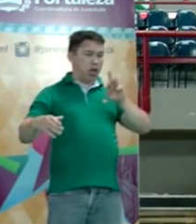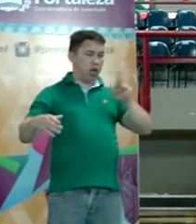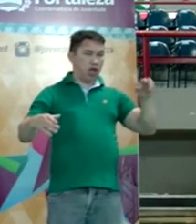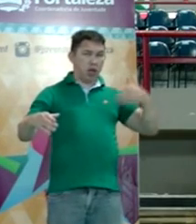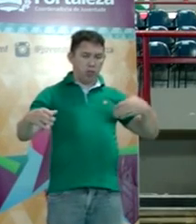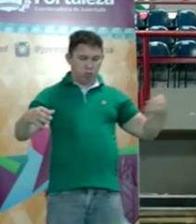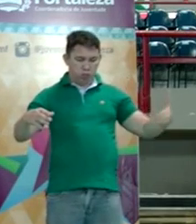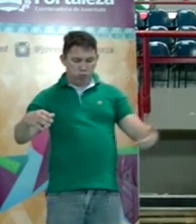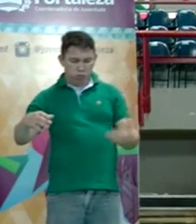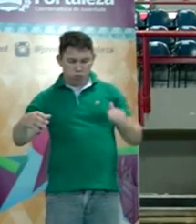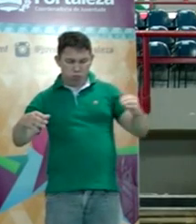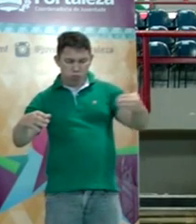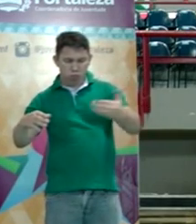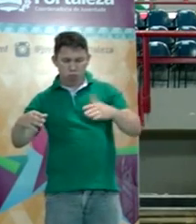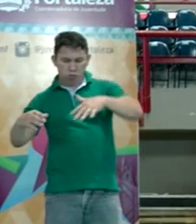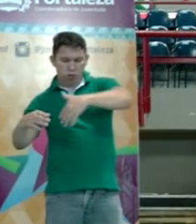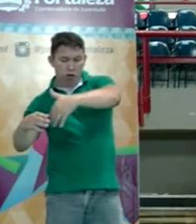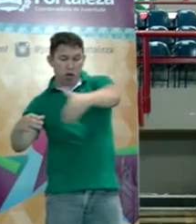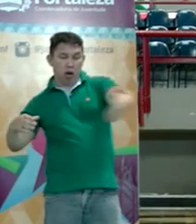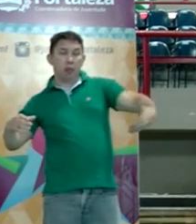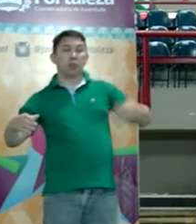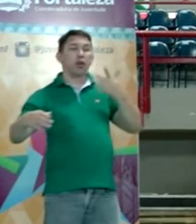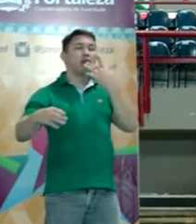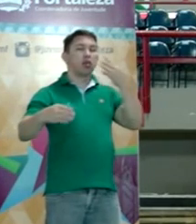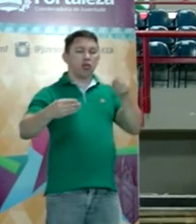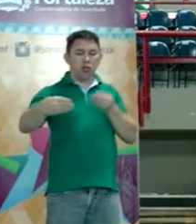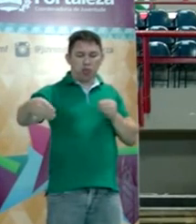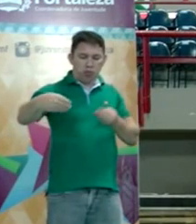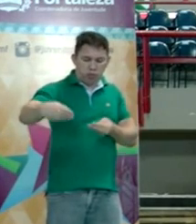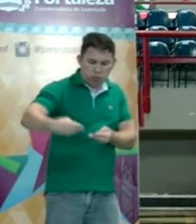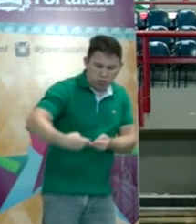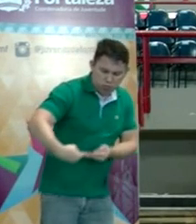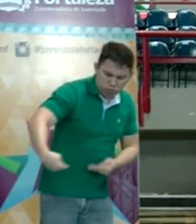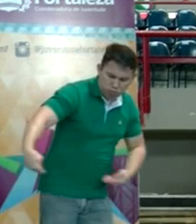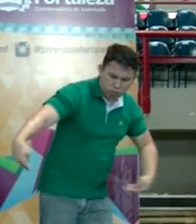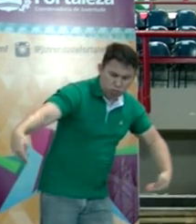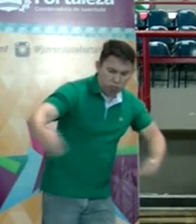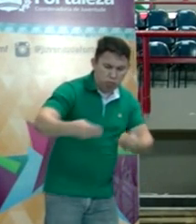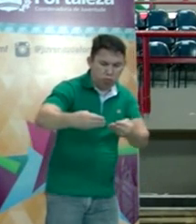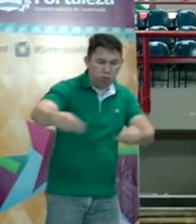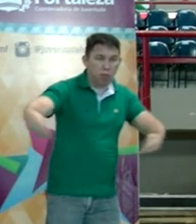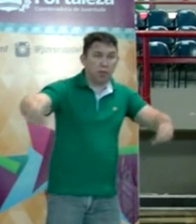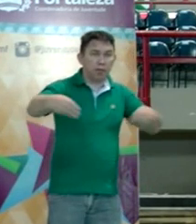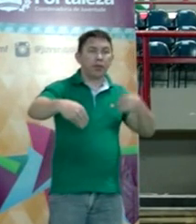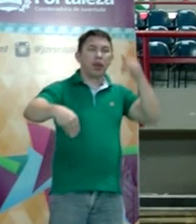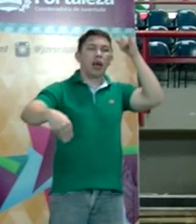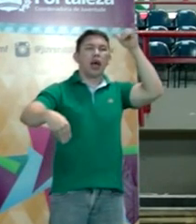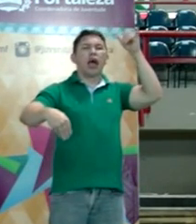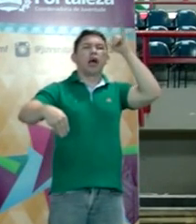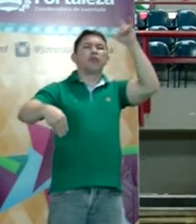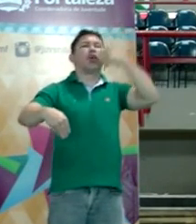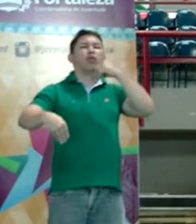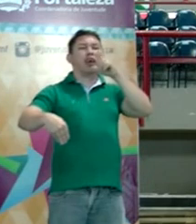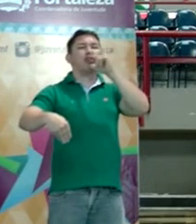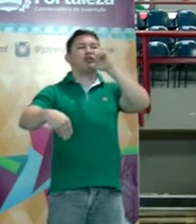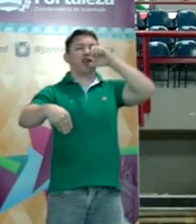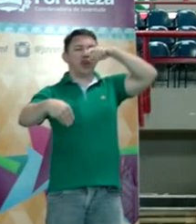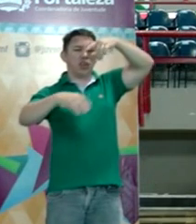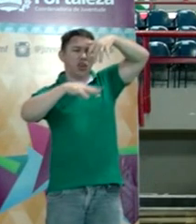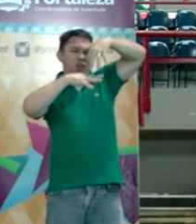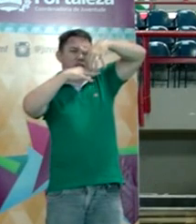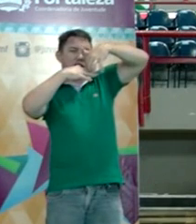que cavar o aterro e deixar ele todo impermeabilizado. Aí você põe manta asfáltica, alguma coisa do gênero, que é para evitar que o chorume